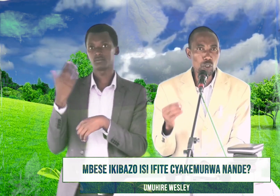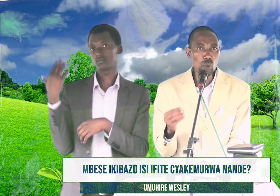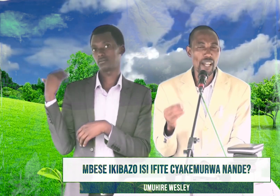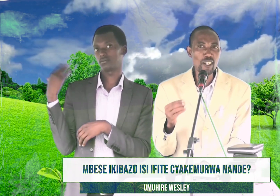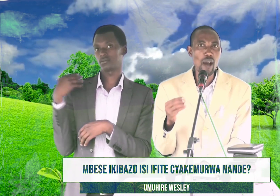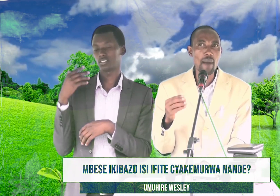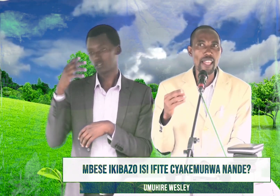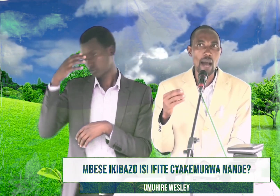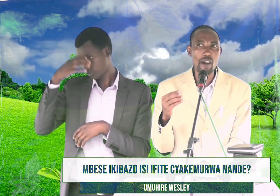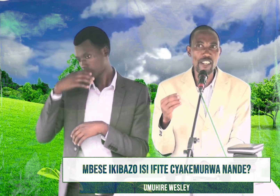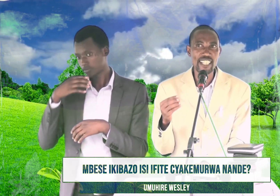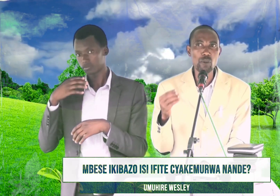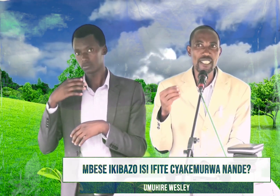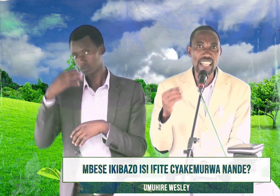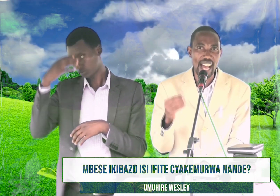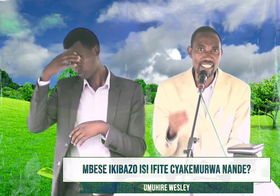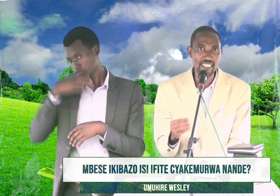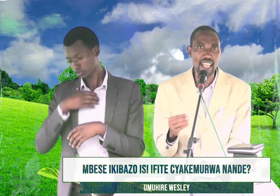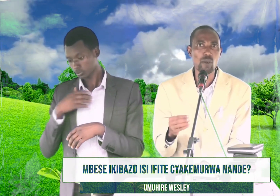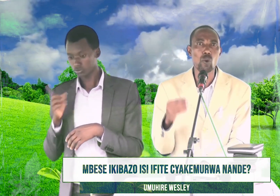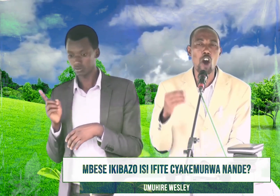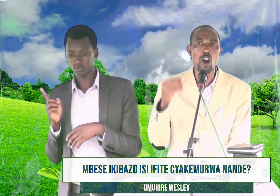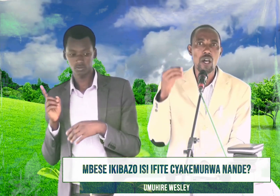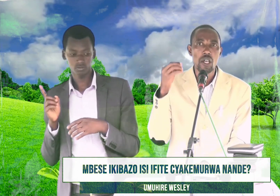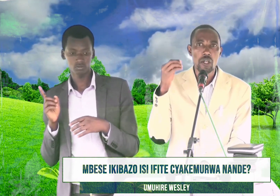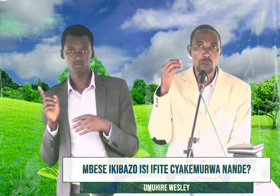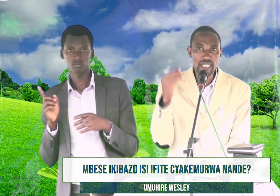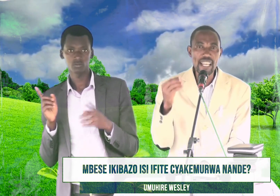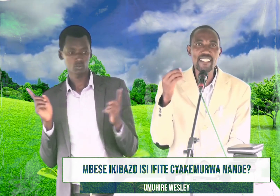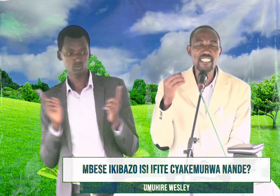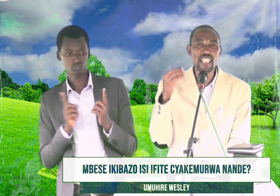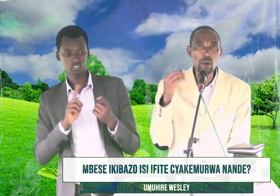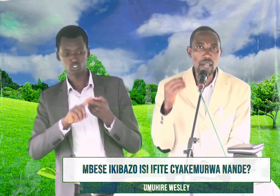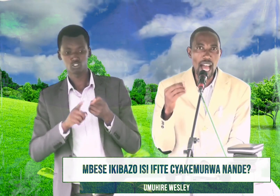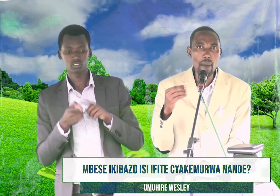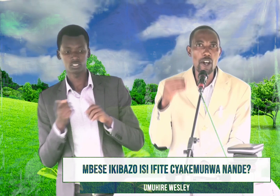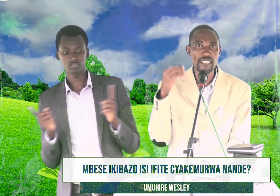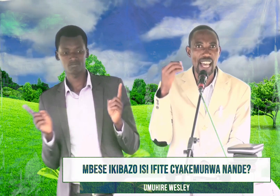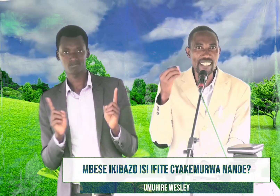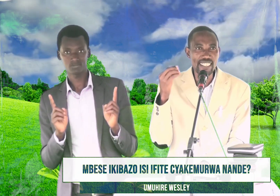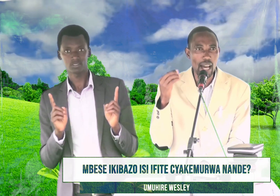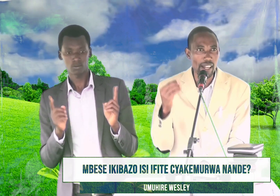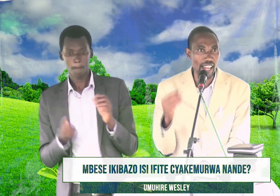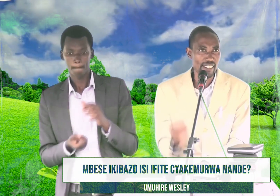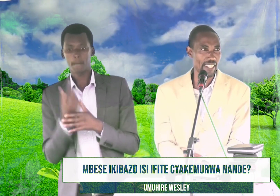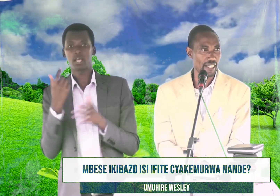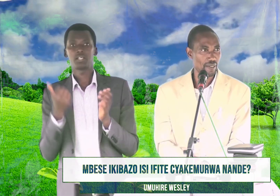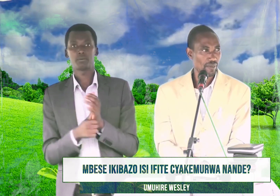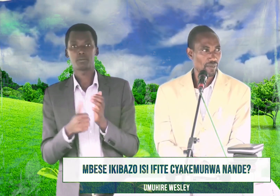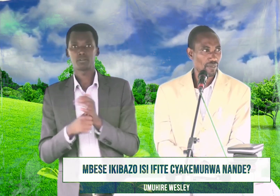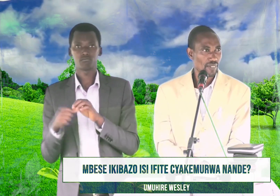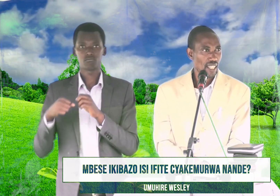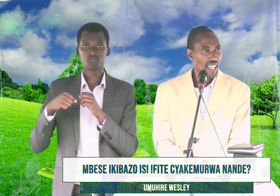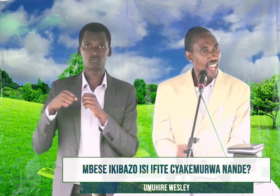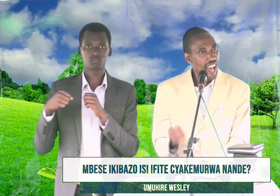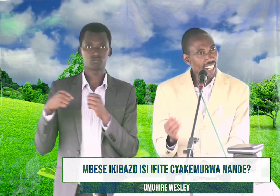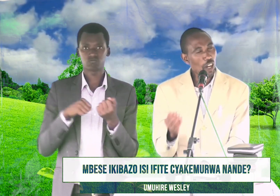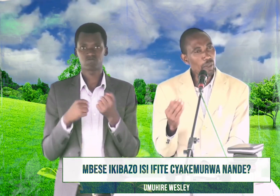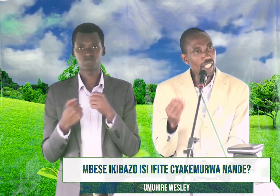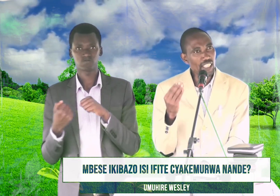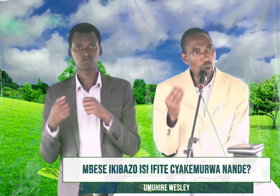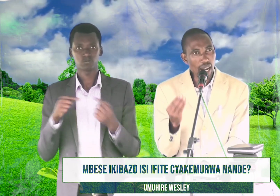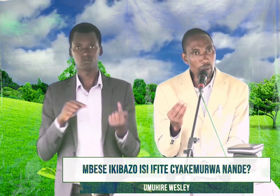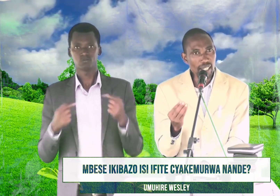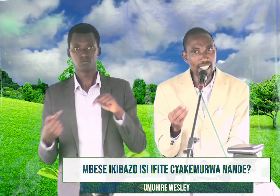bifuza ko umuturanyi wabo yabafasha kukirangiza kuko kukirangiza bo ubwabo cyari cyabananiye